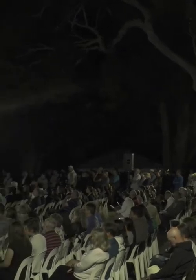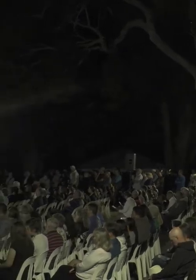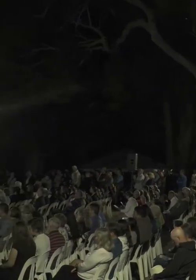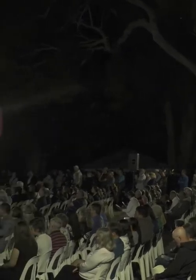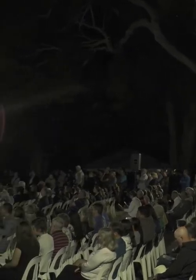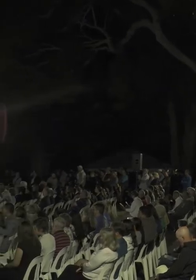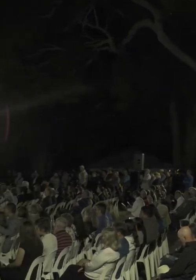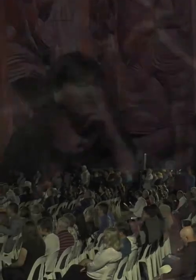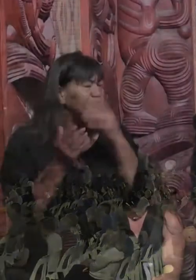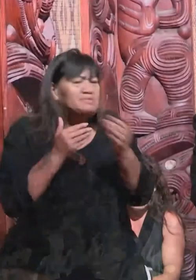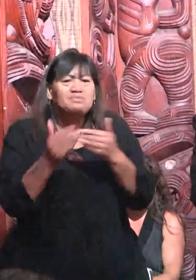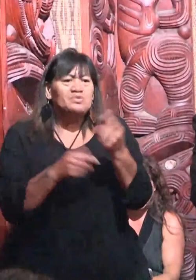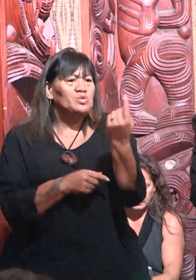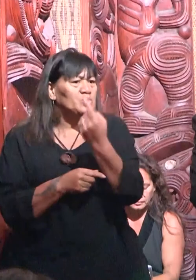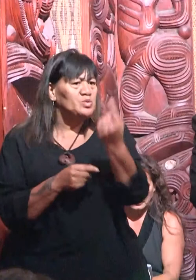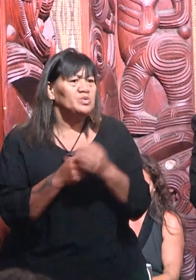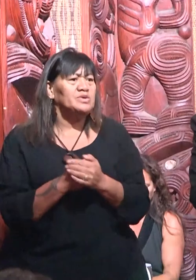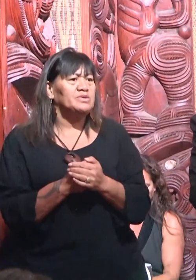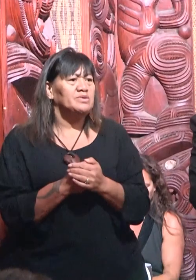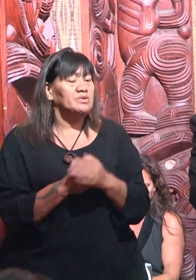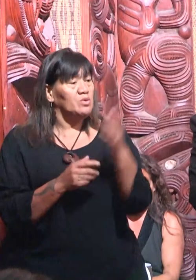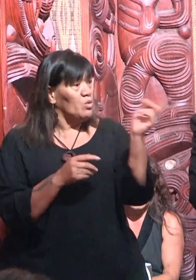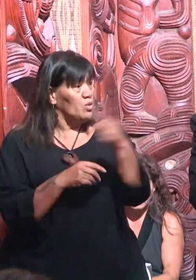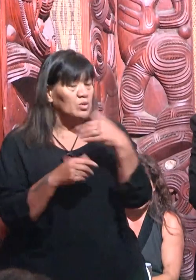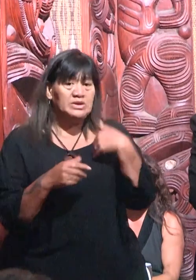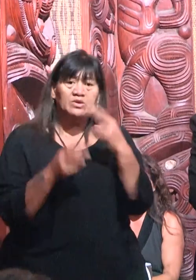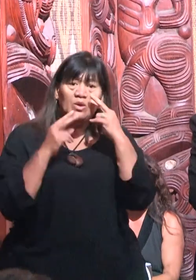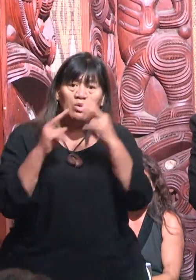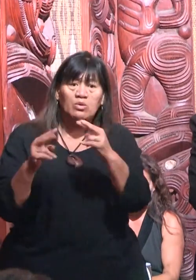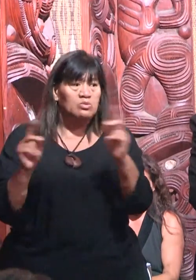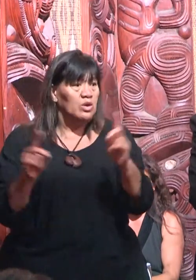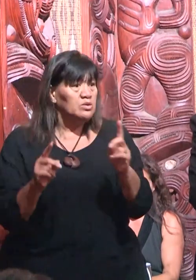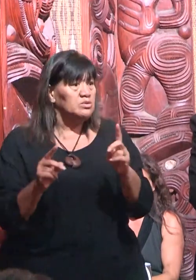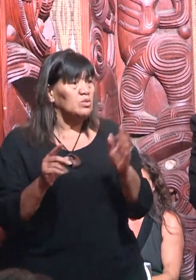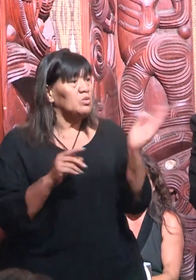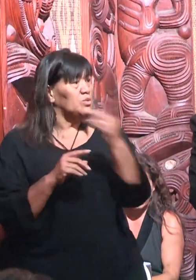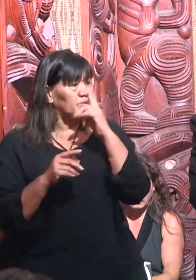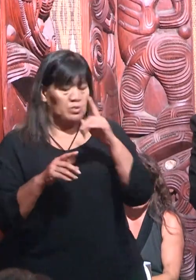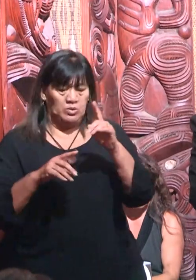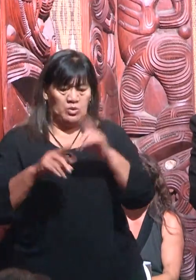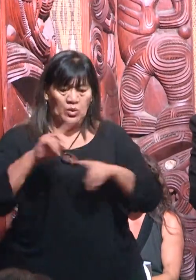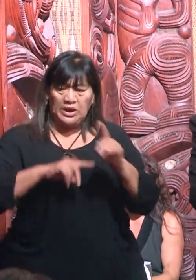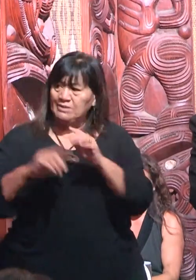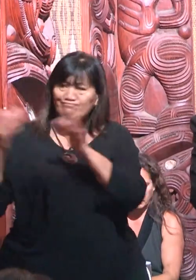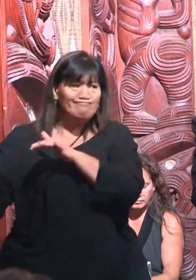rahi. Kia matāra tirohia atu, kei te hui mai te nuinga, kei te wakeke.